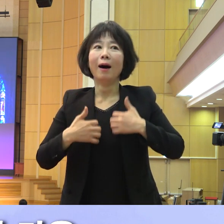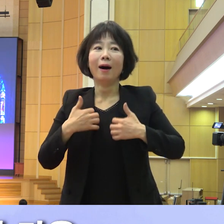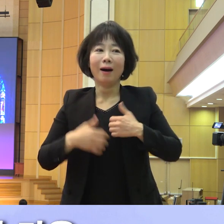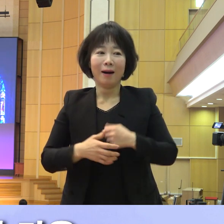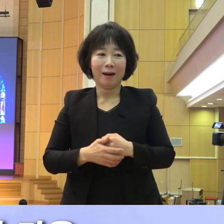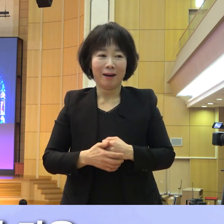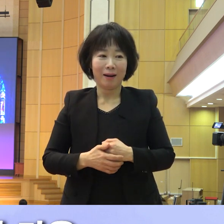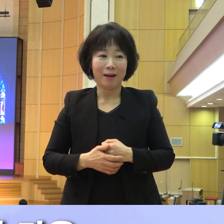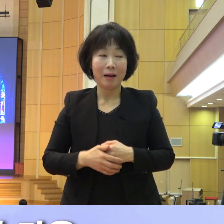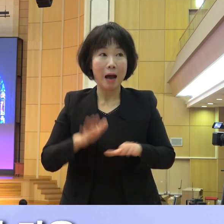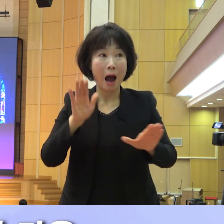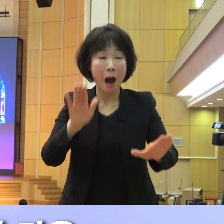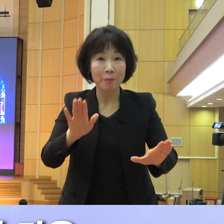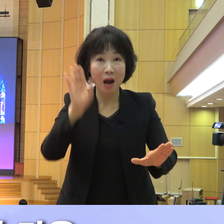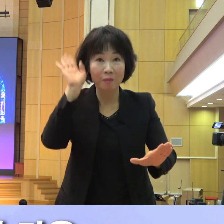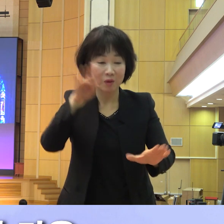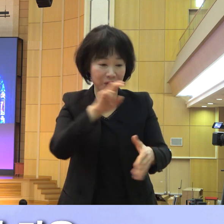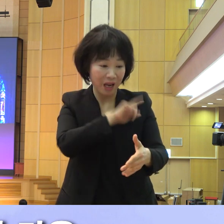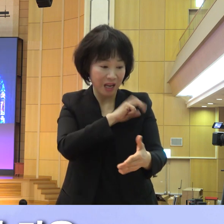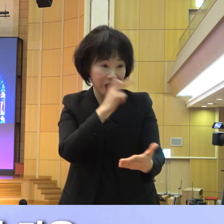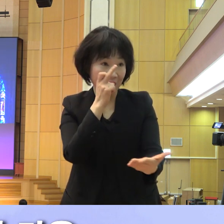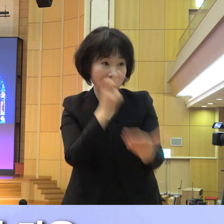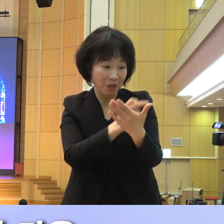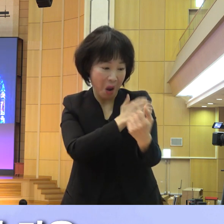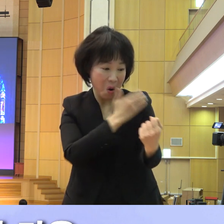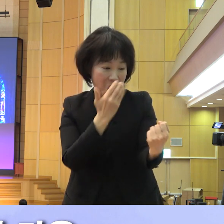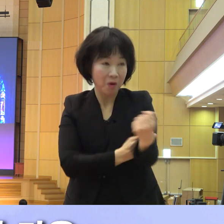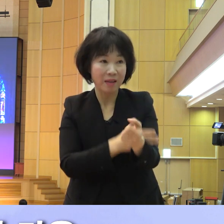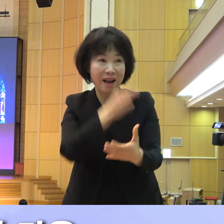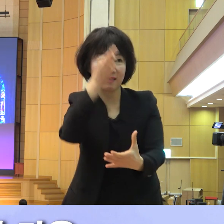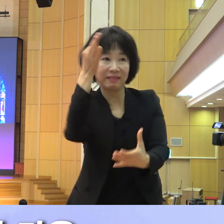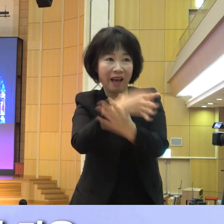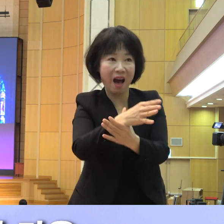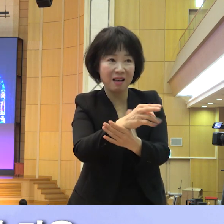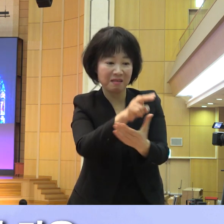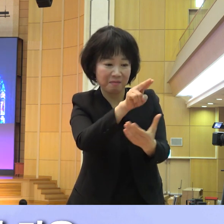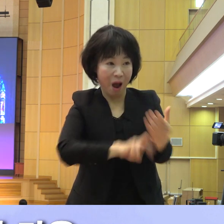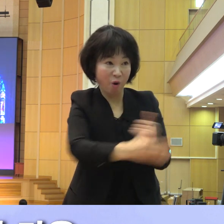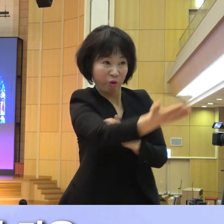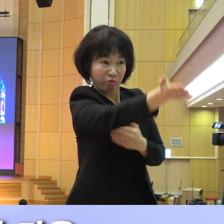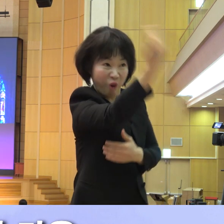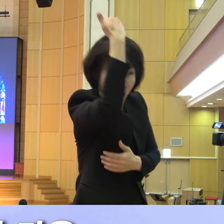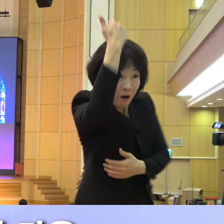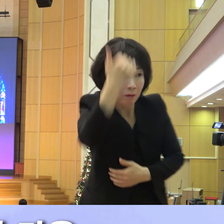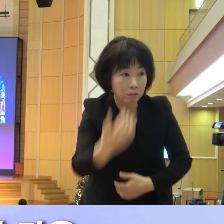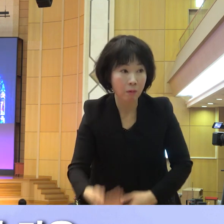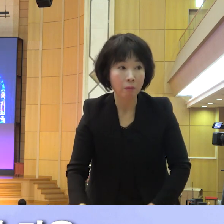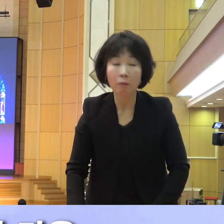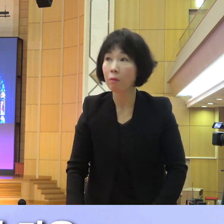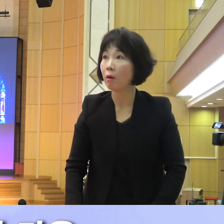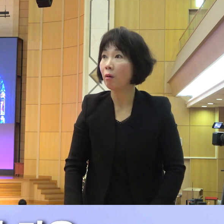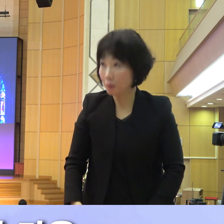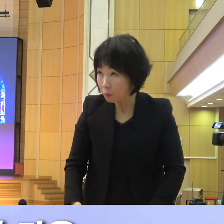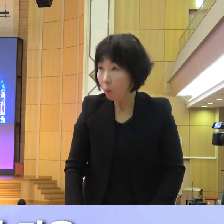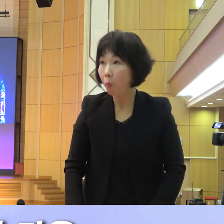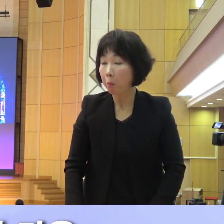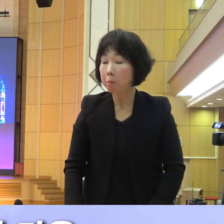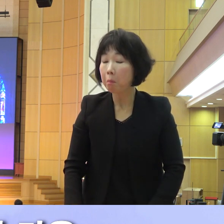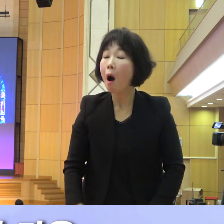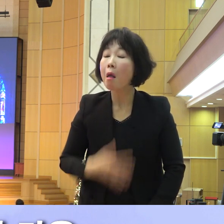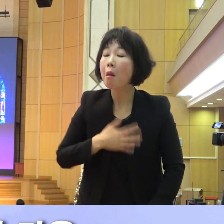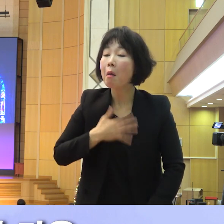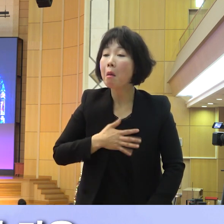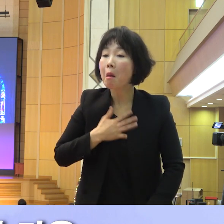사면 단순히 내가 장자 된다라고 그런 마음, 그런 소망이 있기 때문에 야곱은 다른 사람과